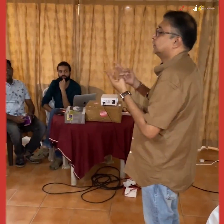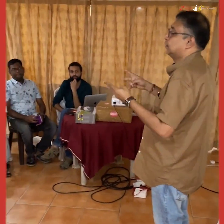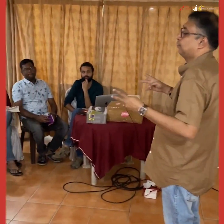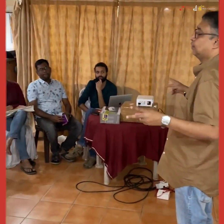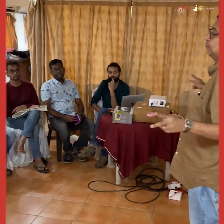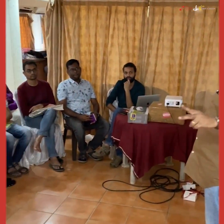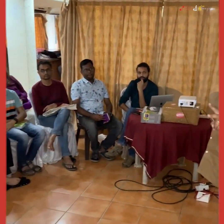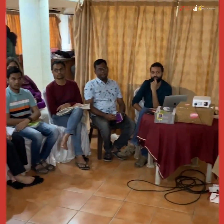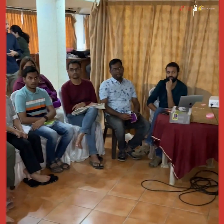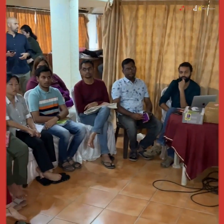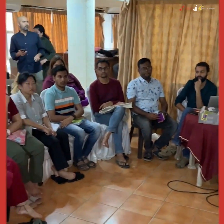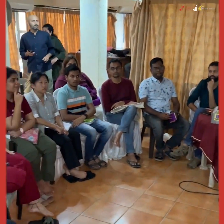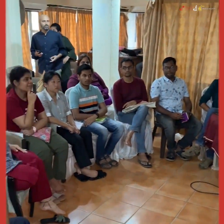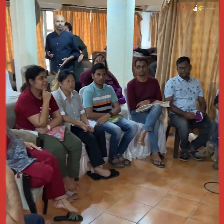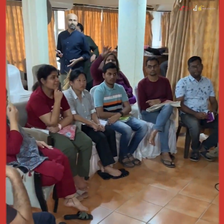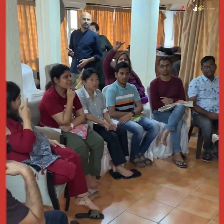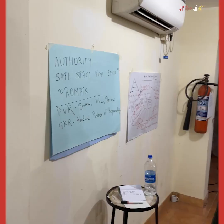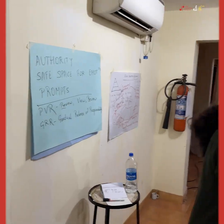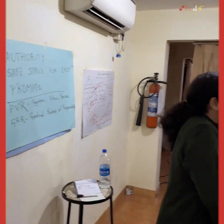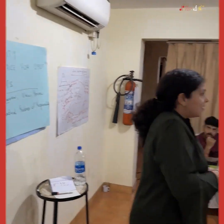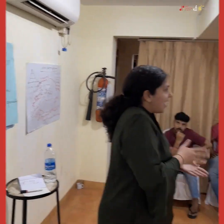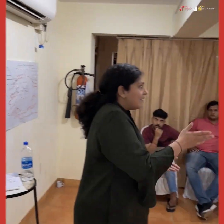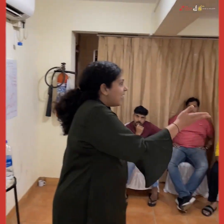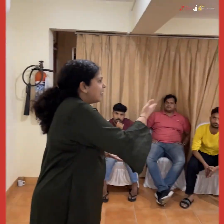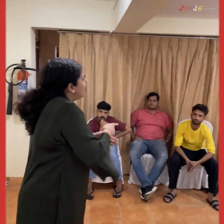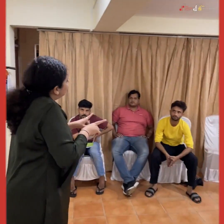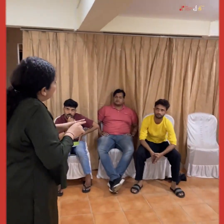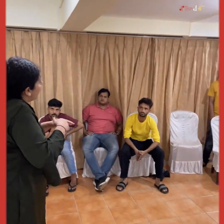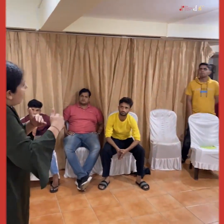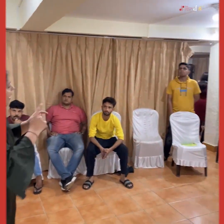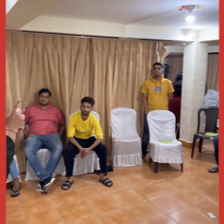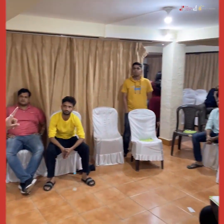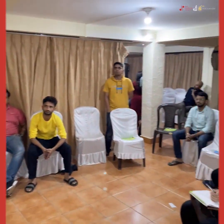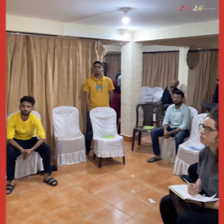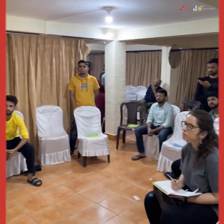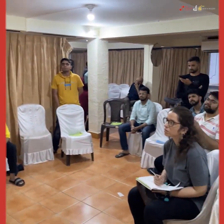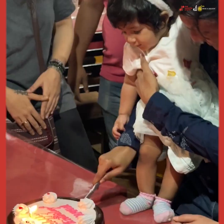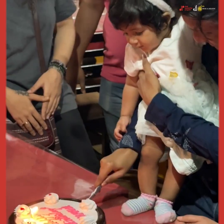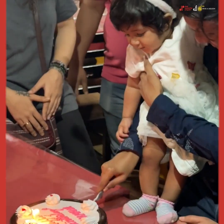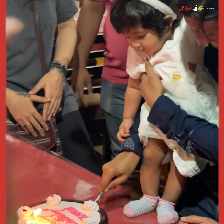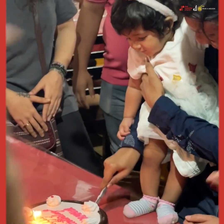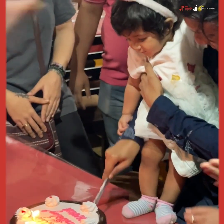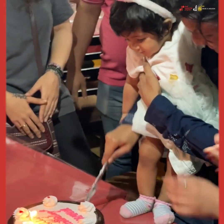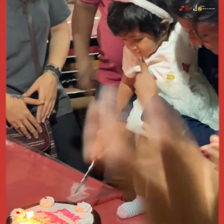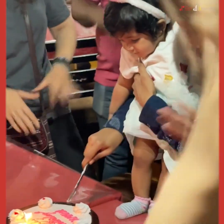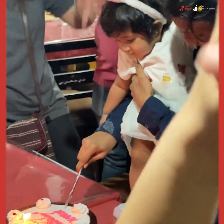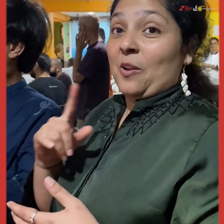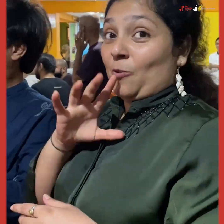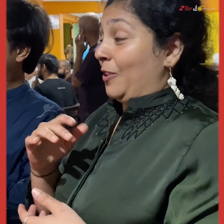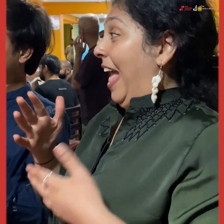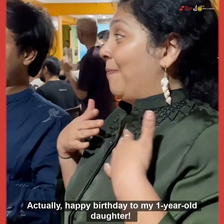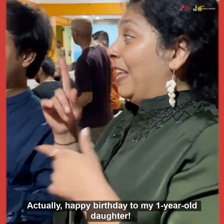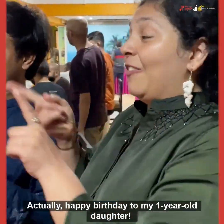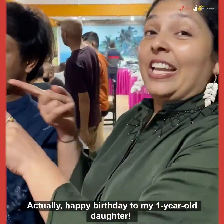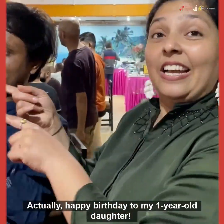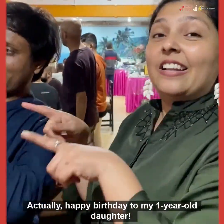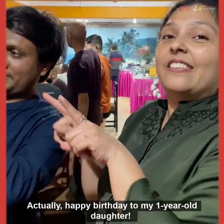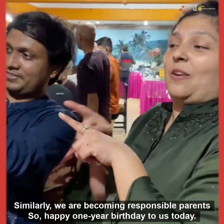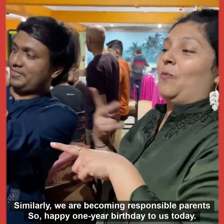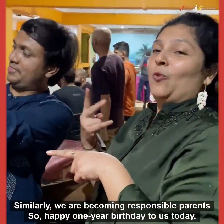लीग प्रोग्राम के बारे में बताया जा रहा है। ऐसे ही डीएलपी के बारे में बताया जा रहा है। आज हमारी बेटी का